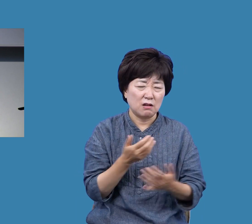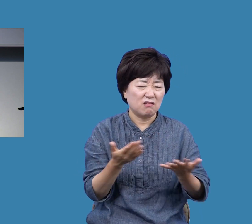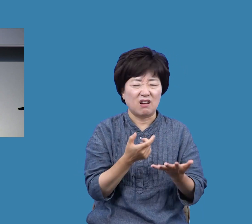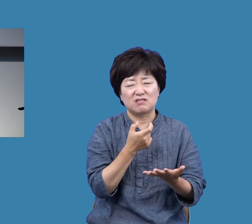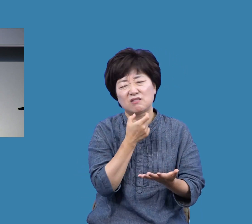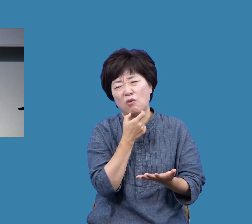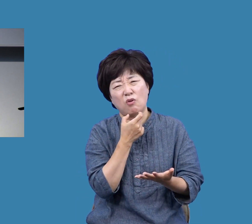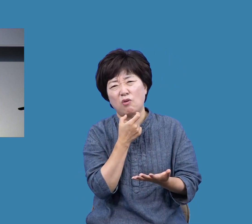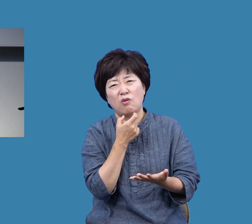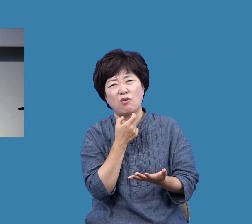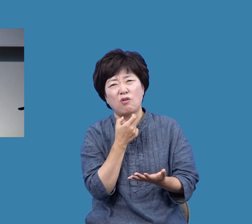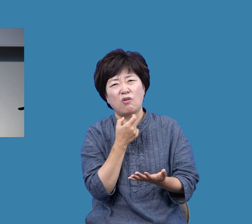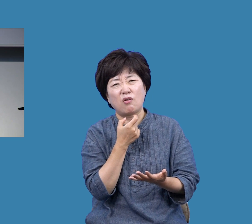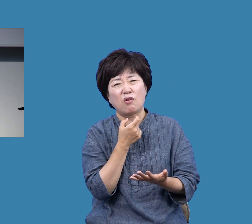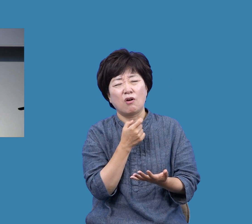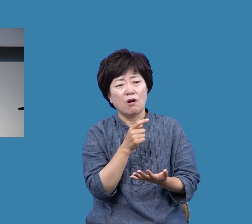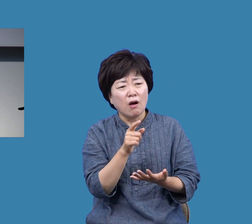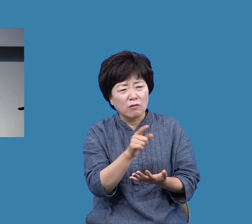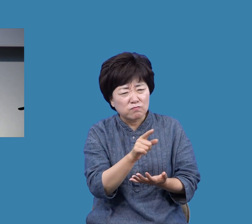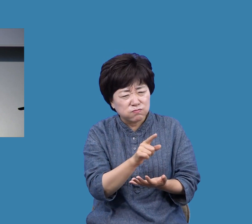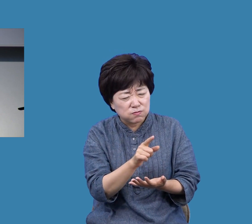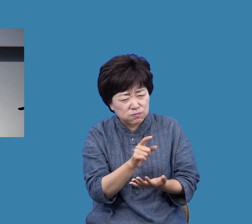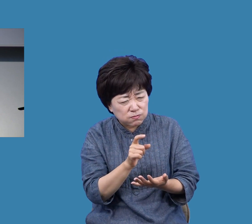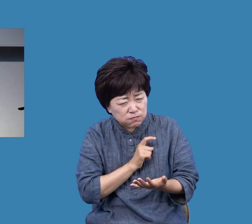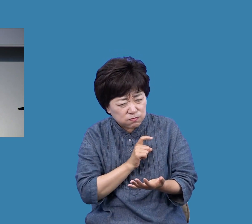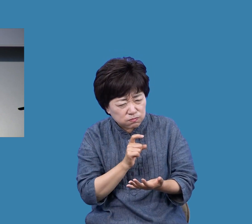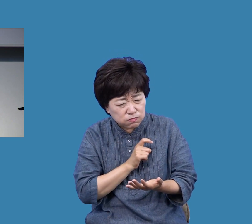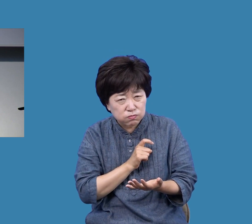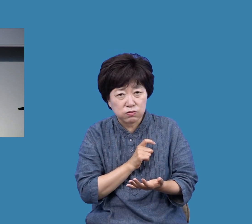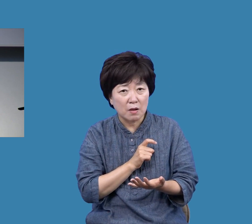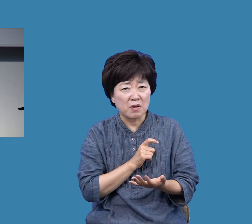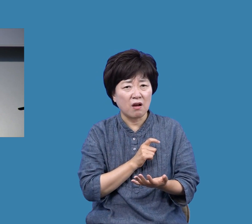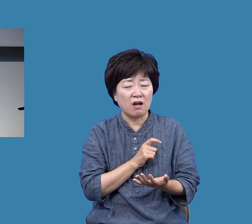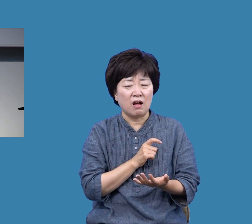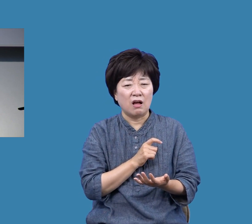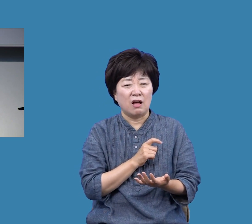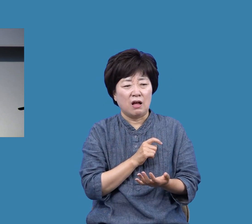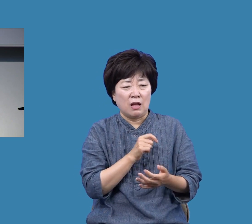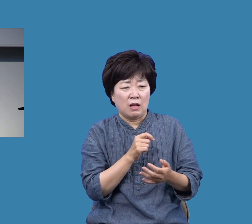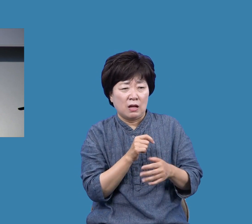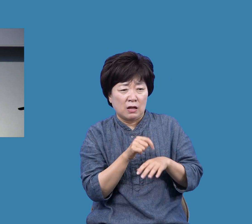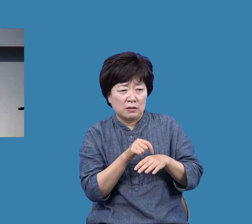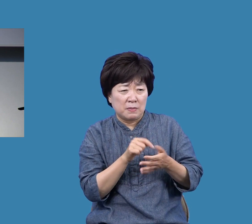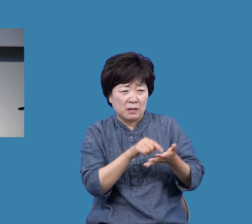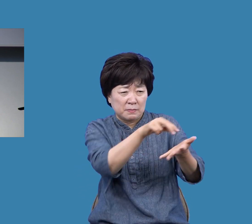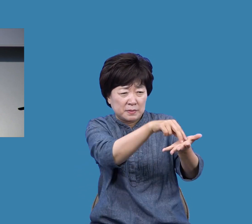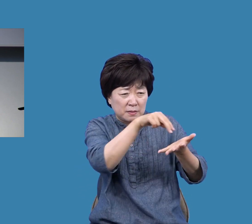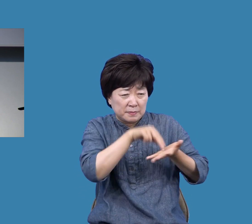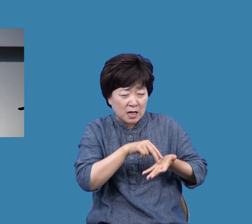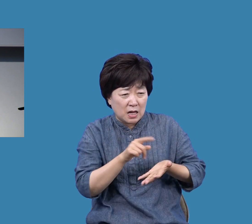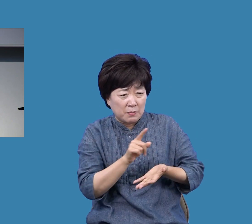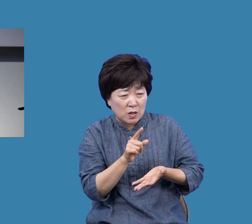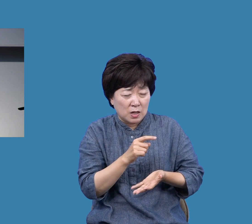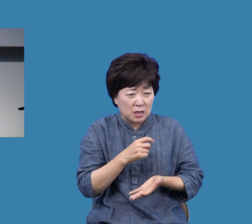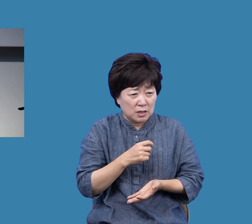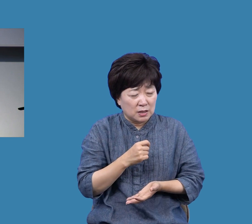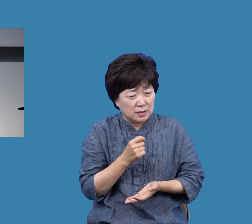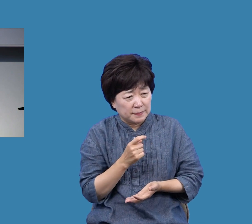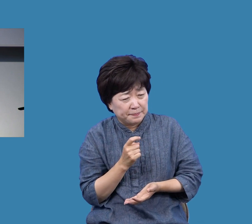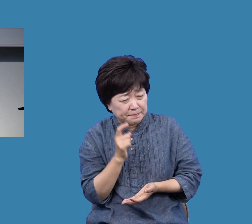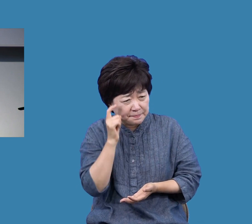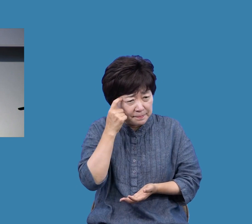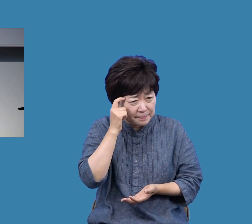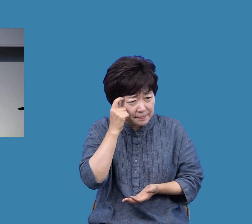일단 저게 무슨 꿍꿍이지? 그럼 일하기 싫다고. 입장 바꿔 생각해 보시라고요.